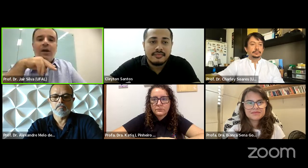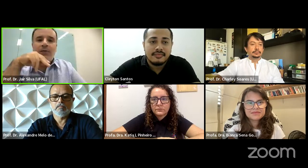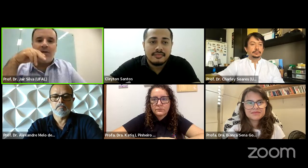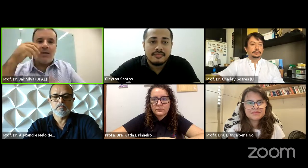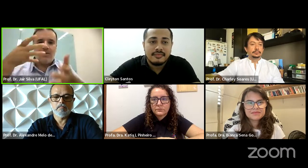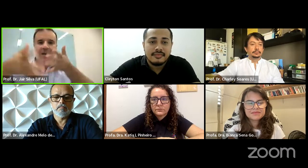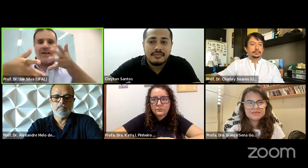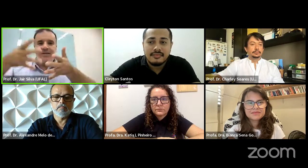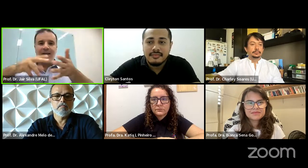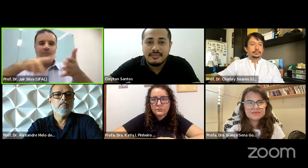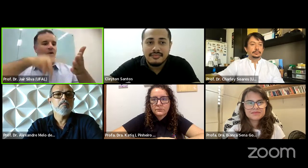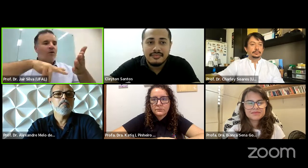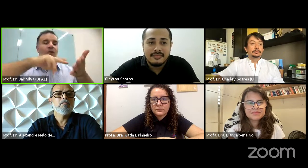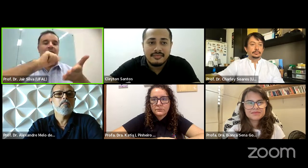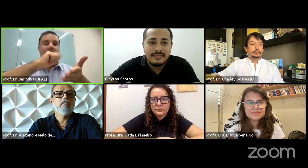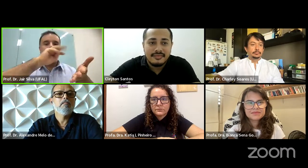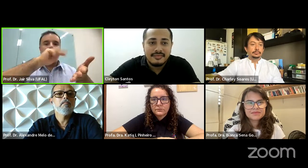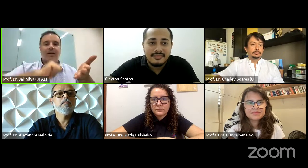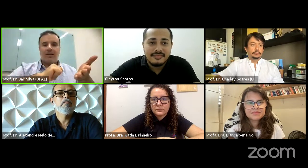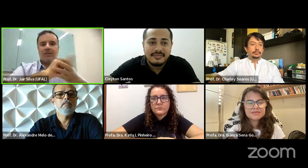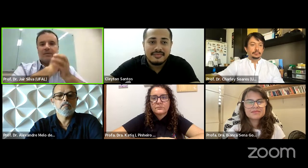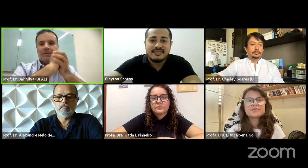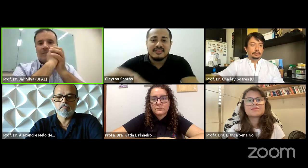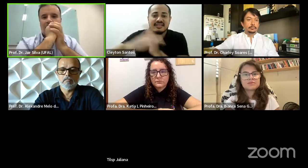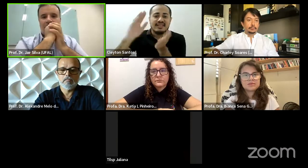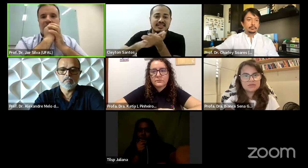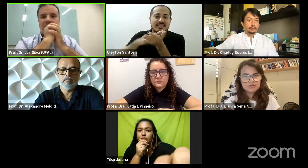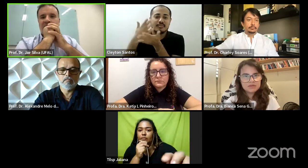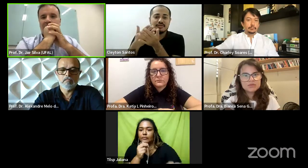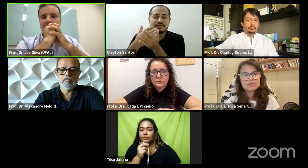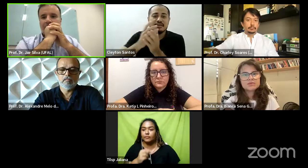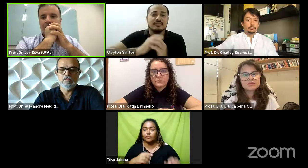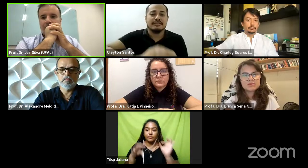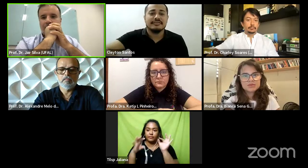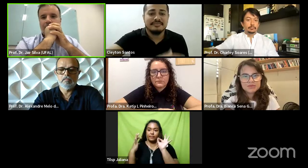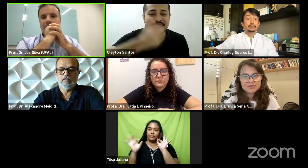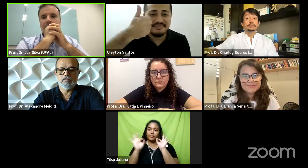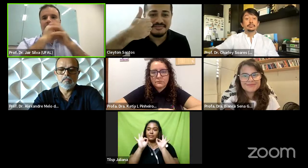Juliana, eu queria que você sinalizasse porque eu vou ler a ata.